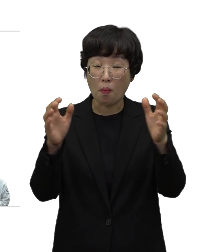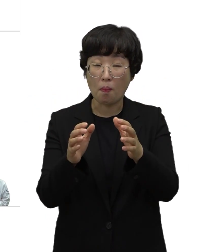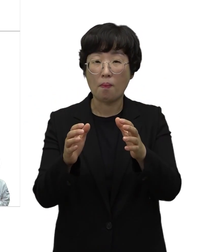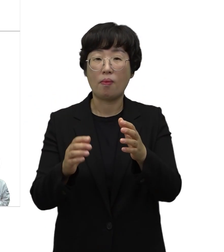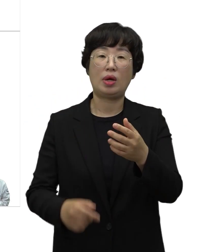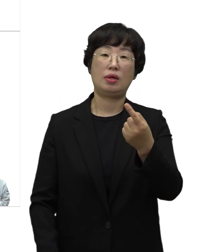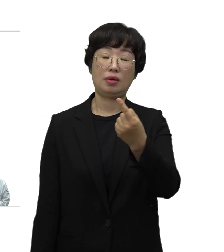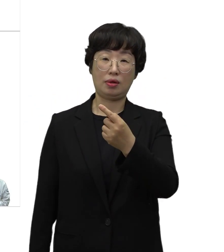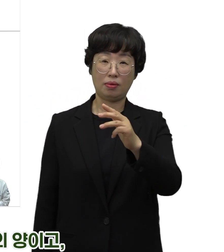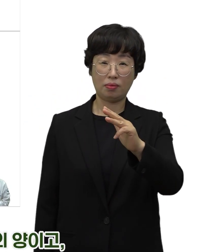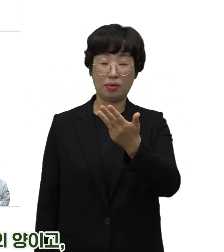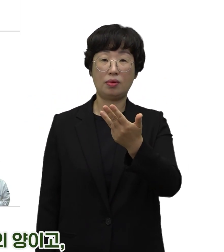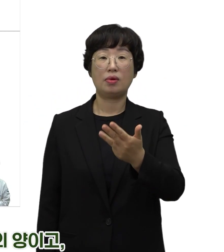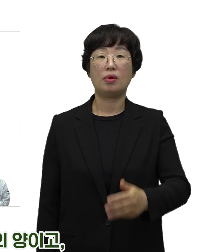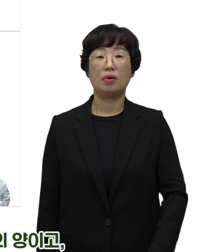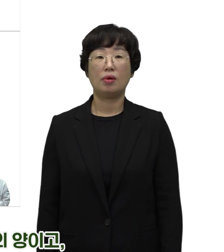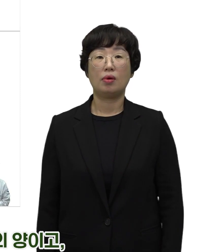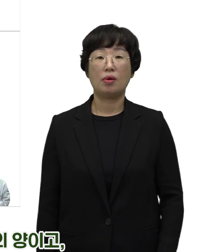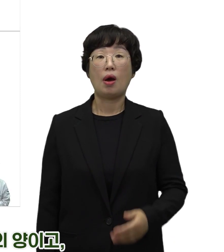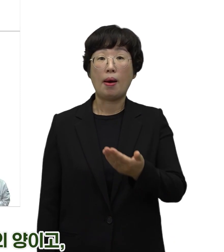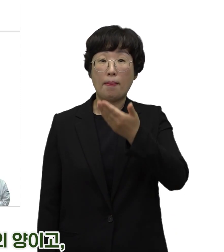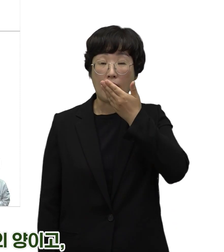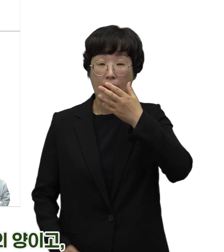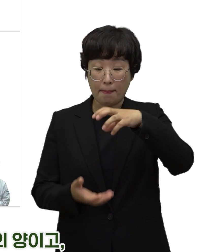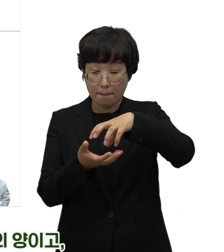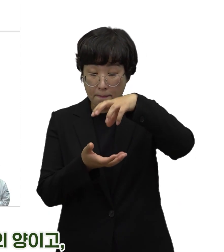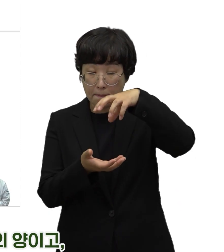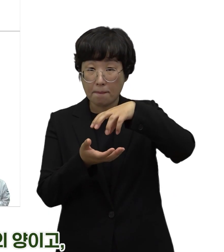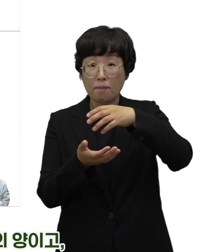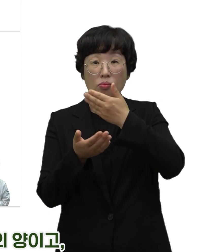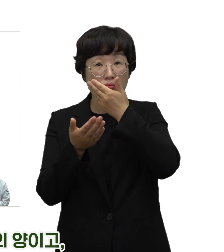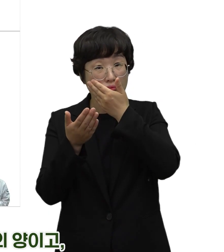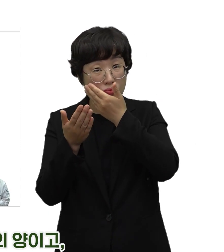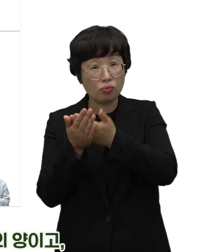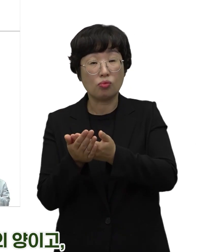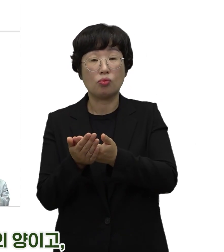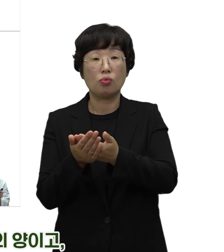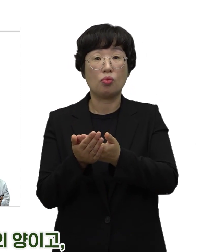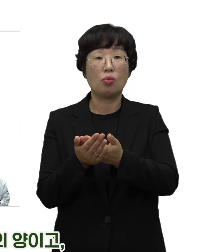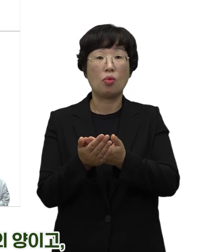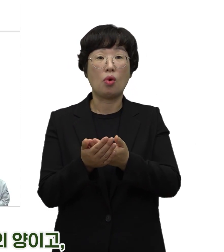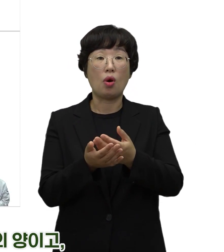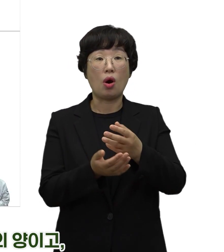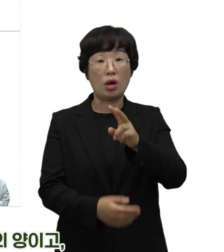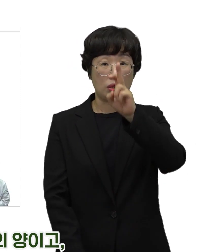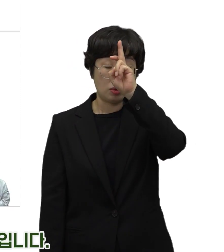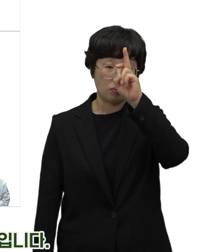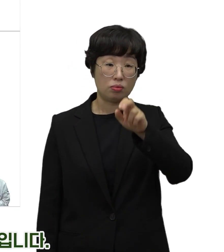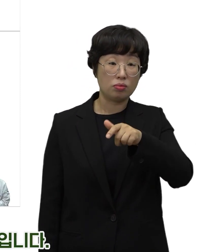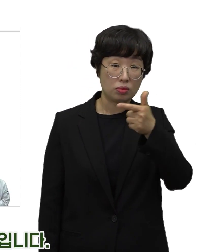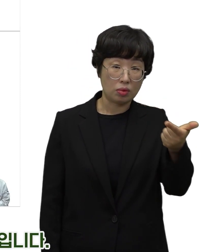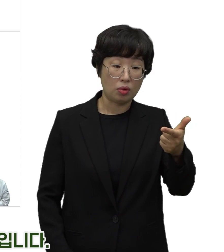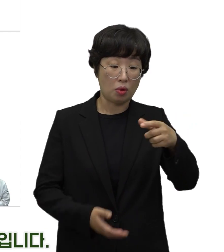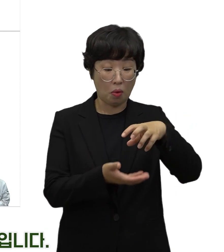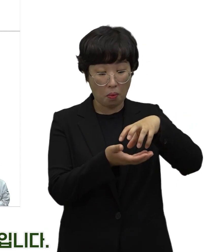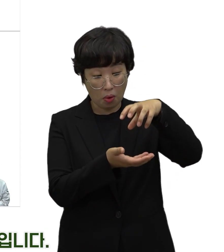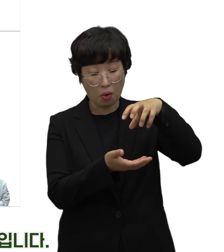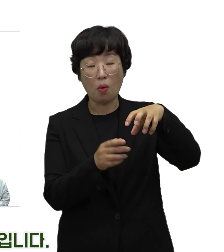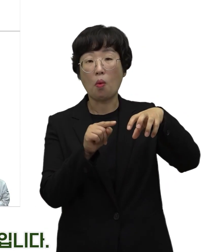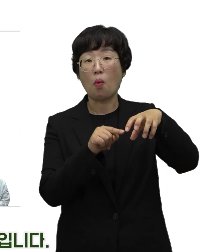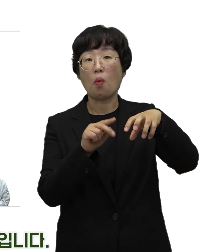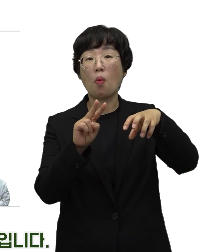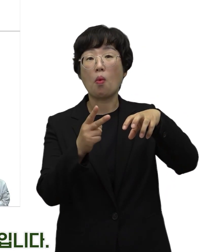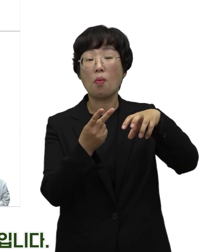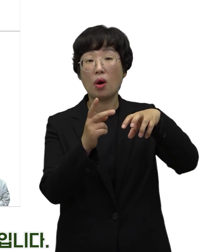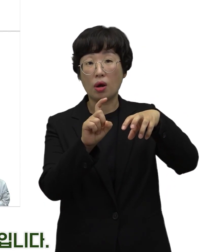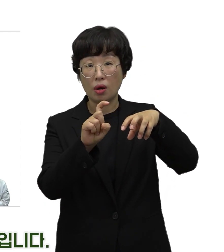양이 중요한데요. 210g, 점심과 저녁에 210g은 햇반 하나의 양이고 아침